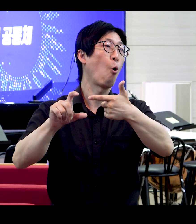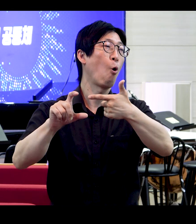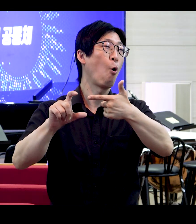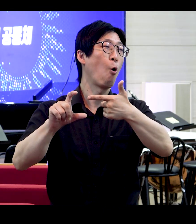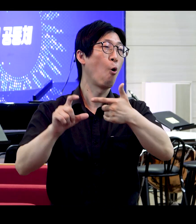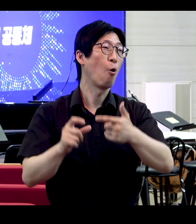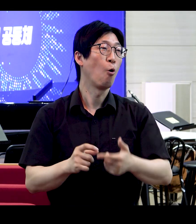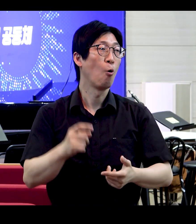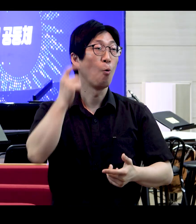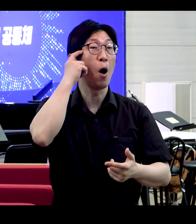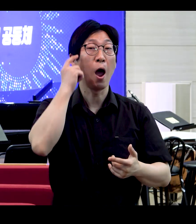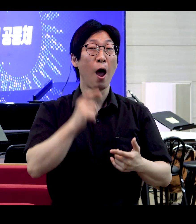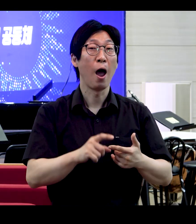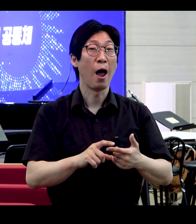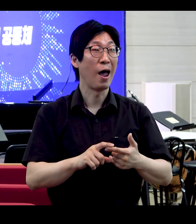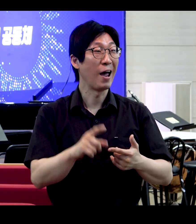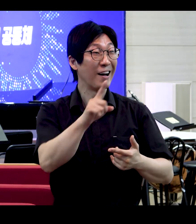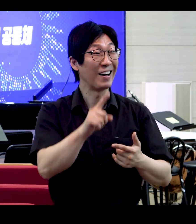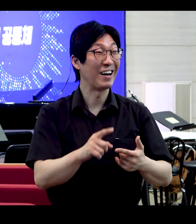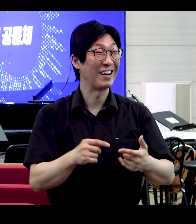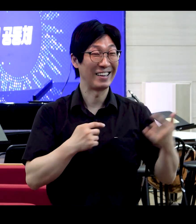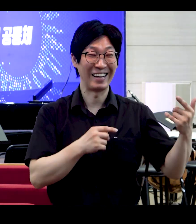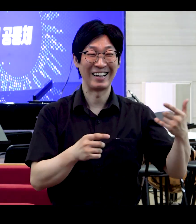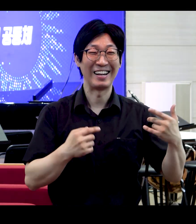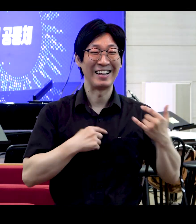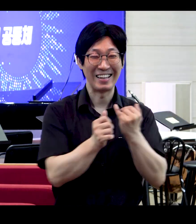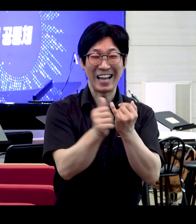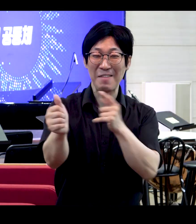그러면서 그 다음에 하는 말이, 왜냐하면 안 맞아.